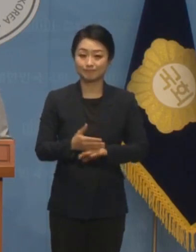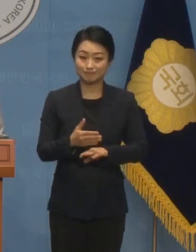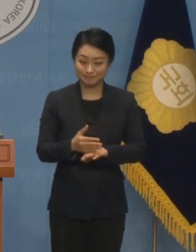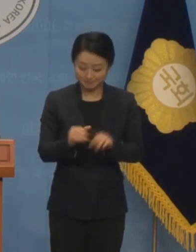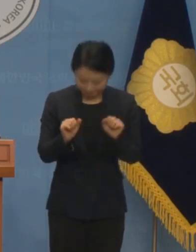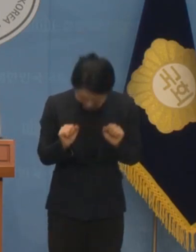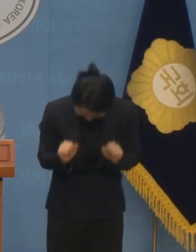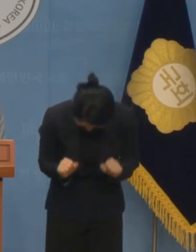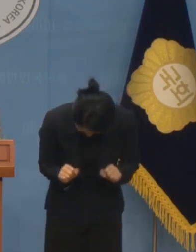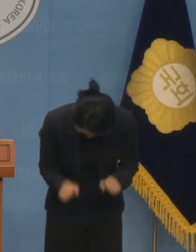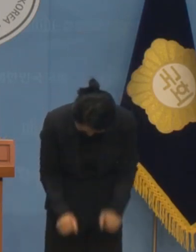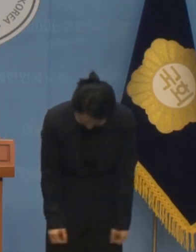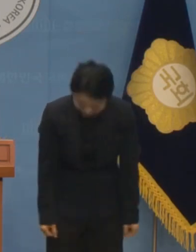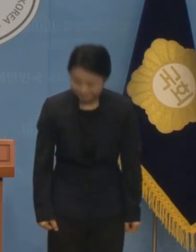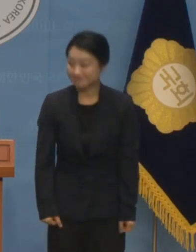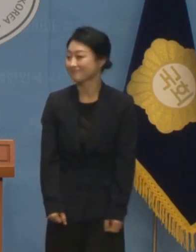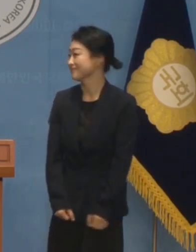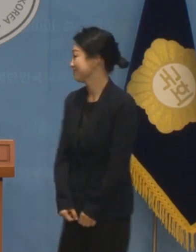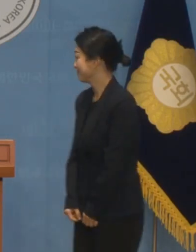마치겠습니다. 고맙습니다.